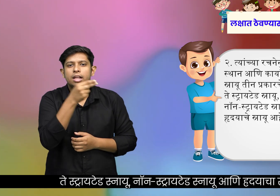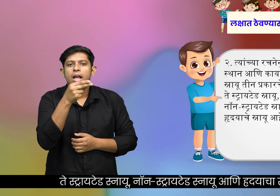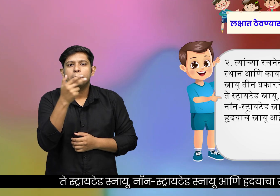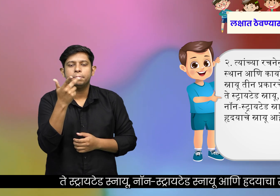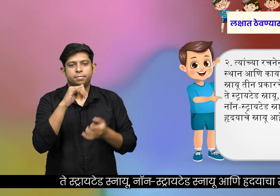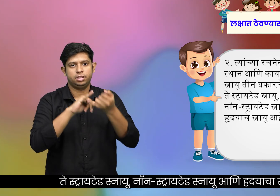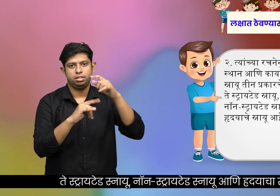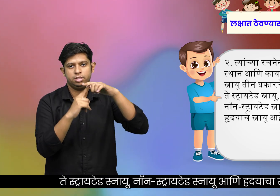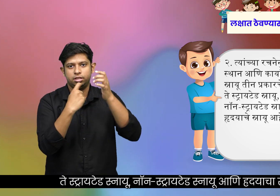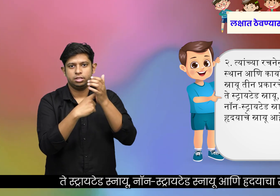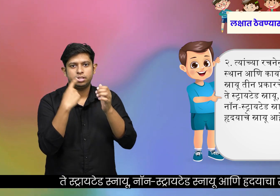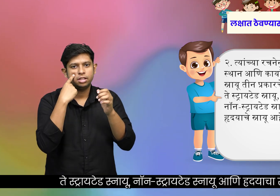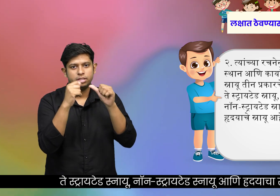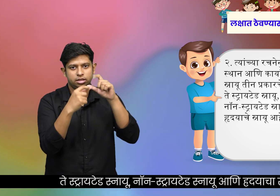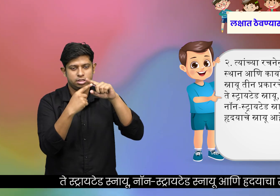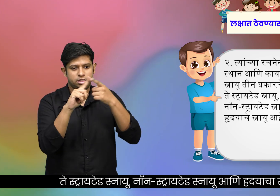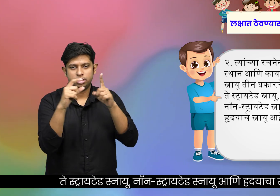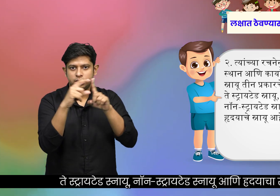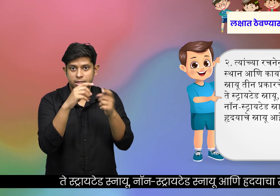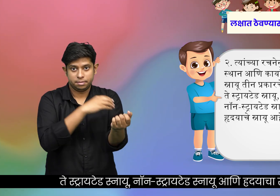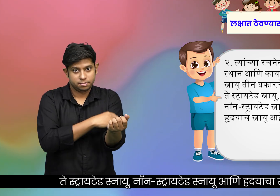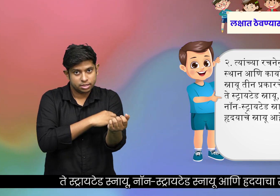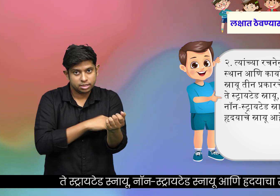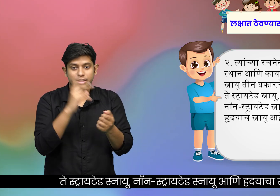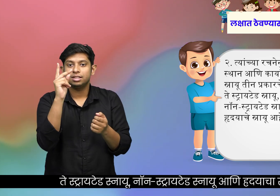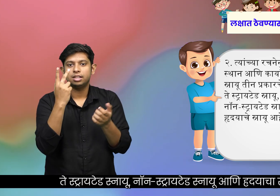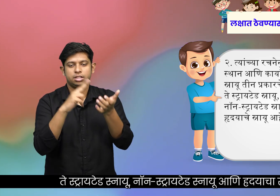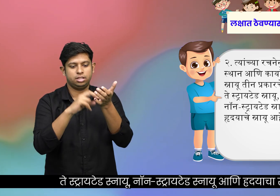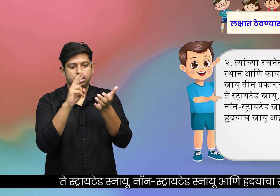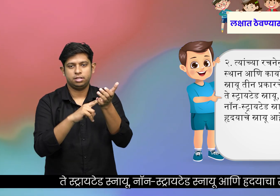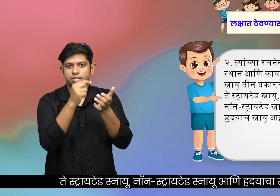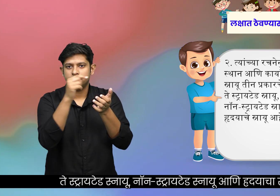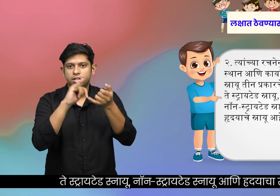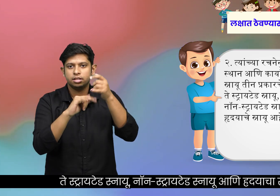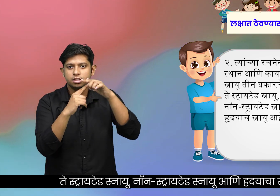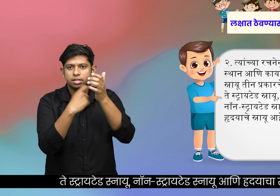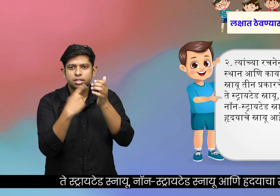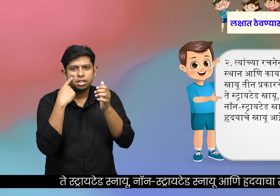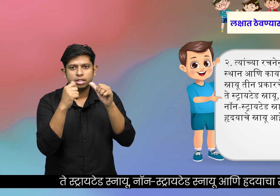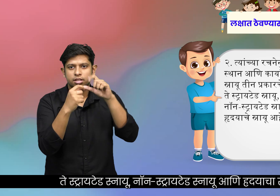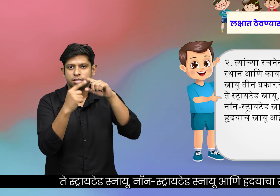हे स्टायरेटेड सप्तायू, नॉन स्टायरेटेड सप्तायू आणि हृदयाचा सप्तायू